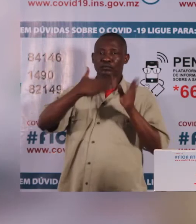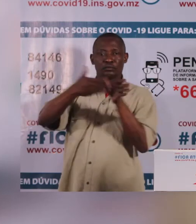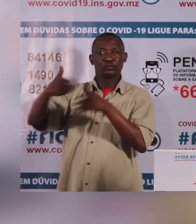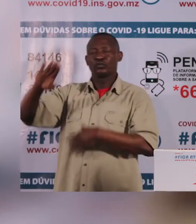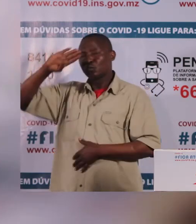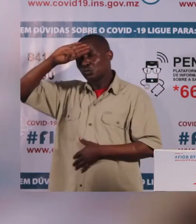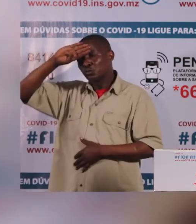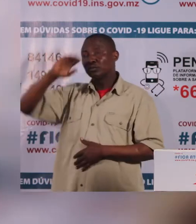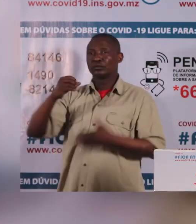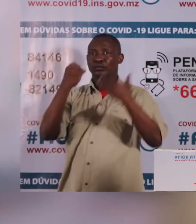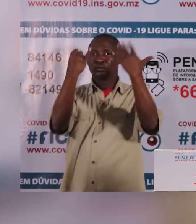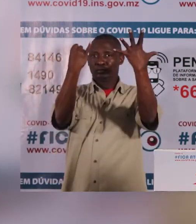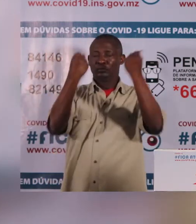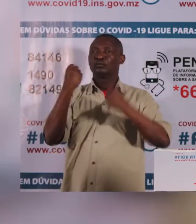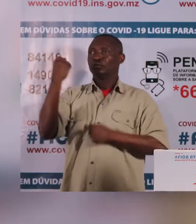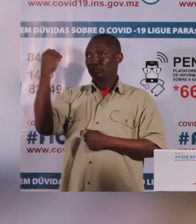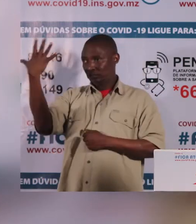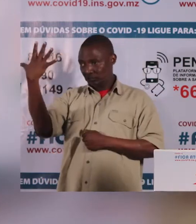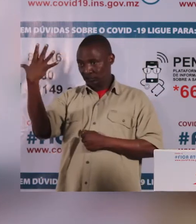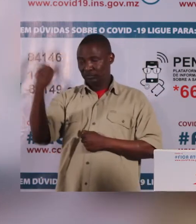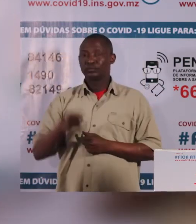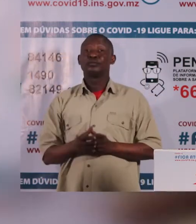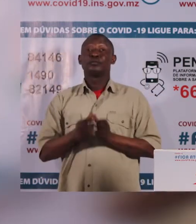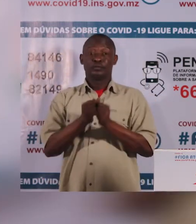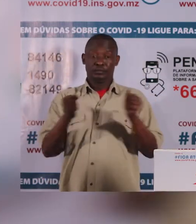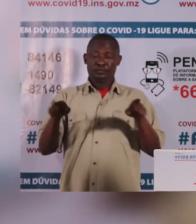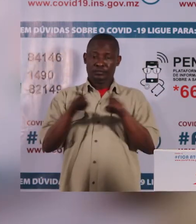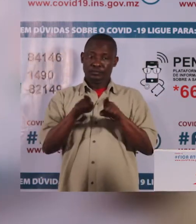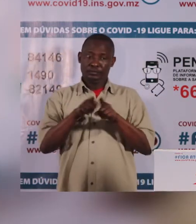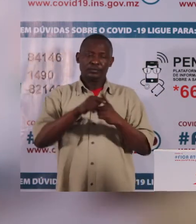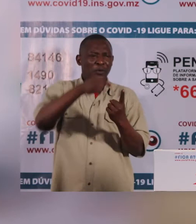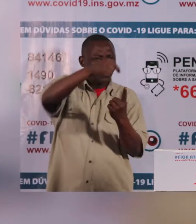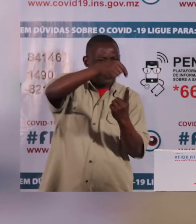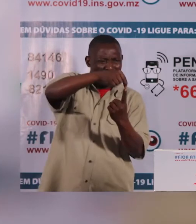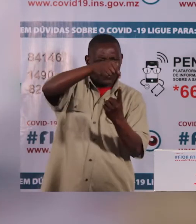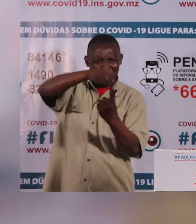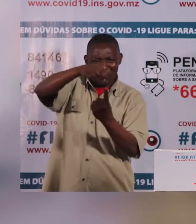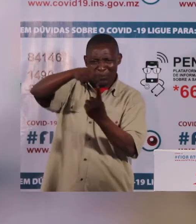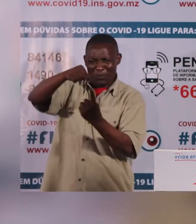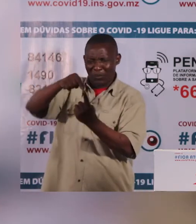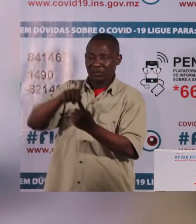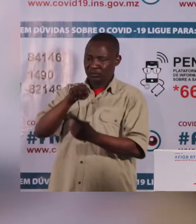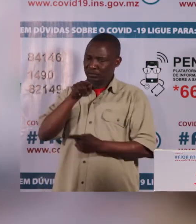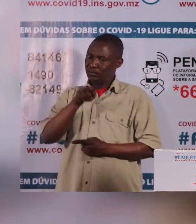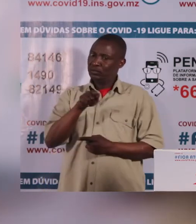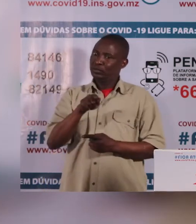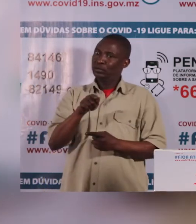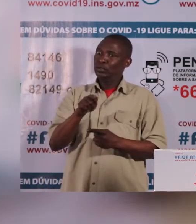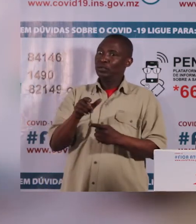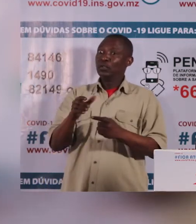uma taxa de positividade nos indivíduos que nós testamos, que é aproximadamente 2 vezes aquilo que vemos na